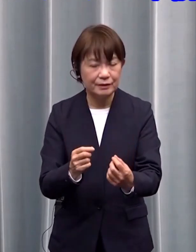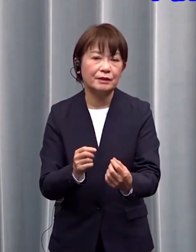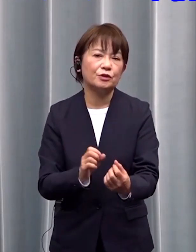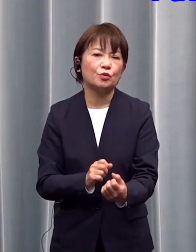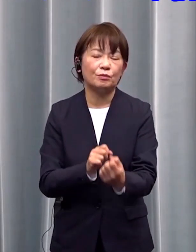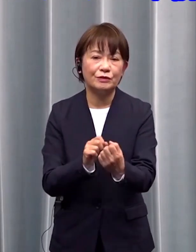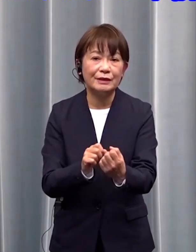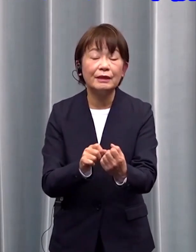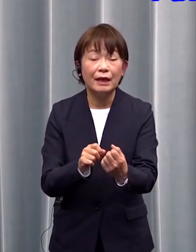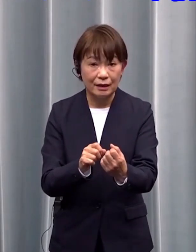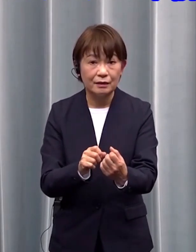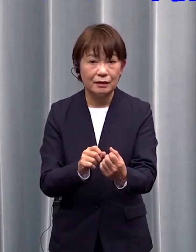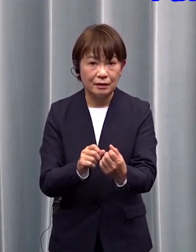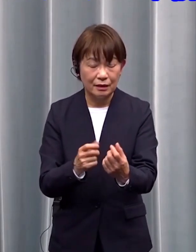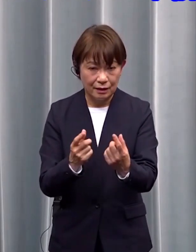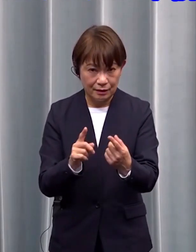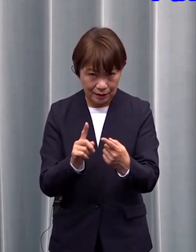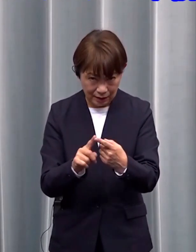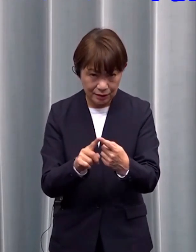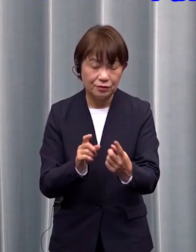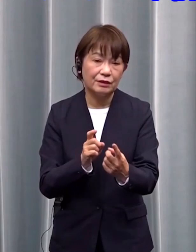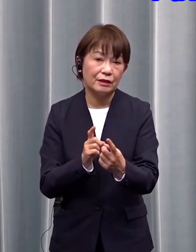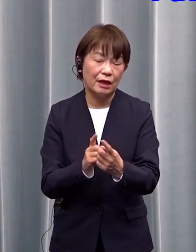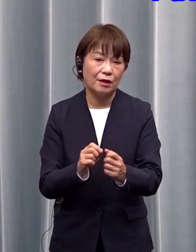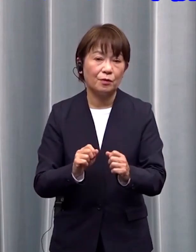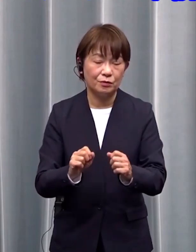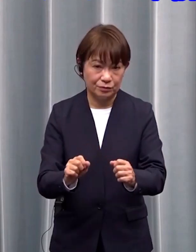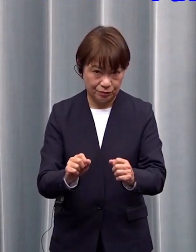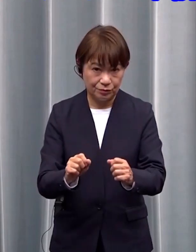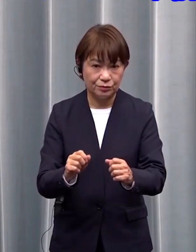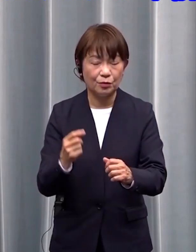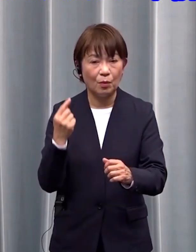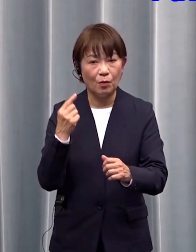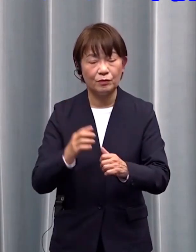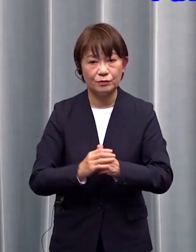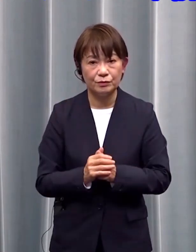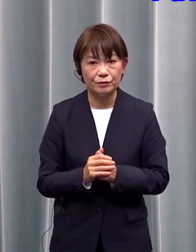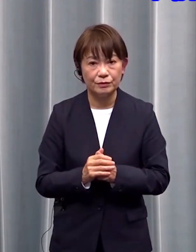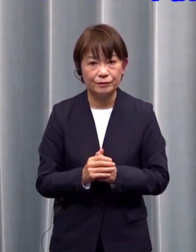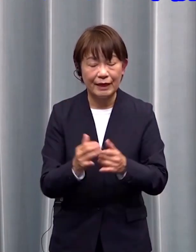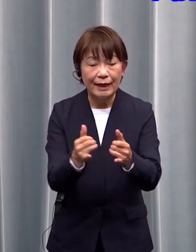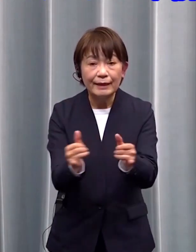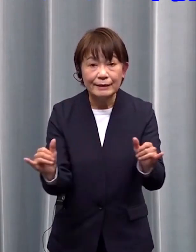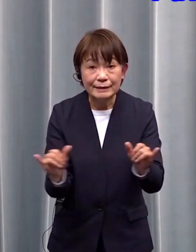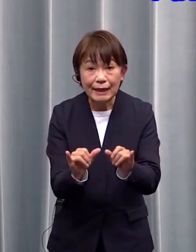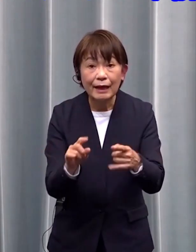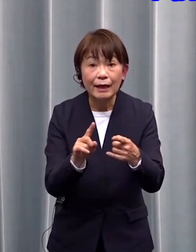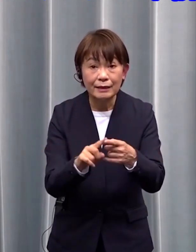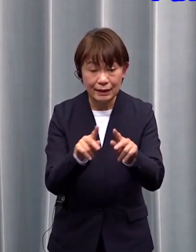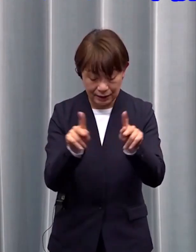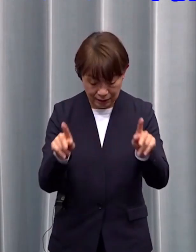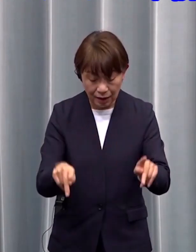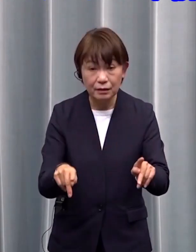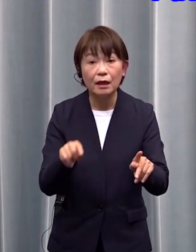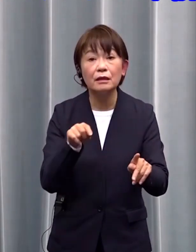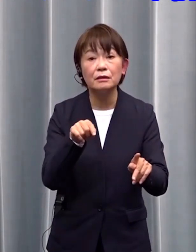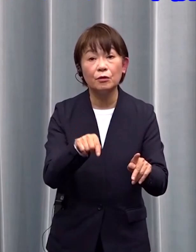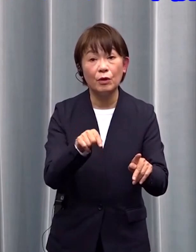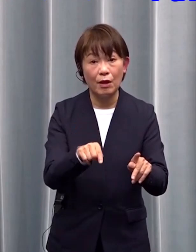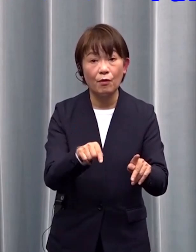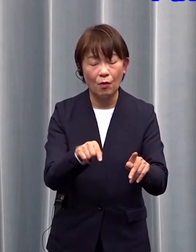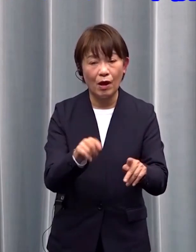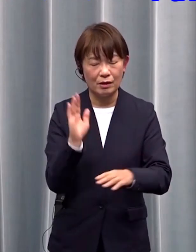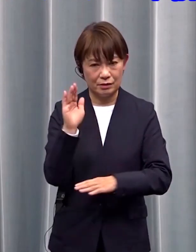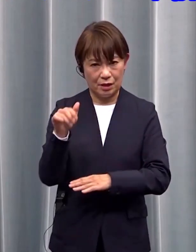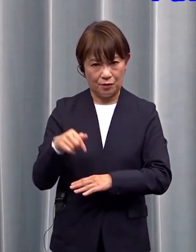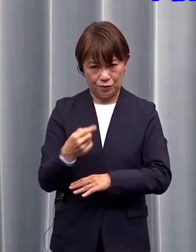切に対応されるべきものと考えております。一方でですね、社会的課題に対しては、やはり政府として